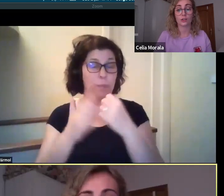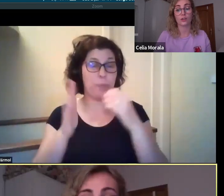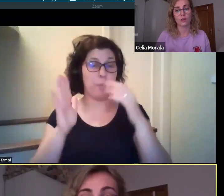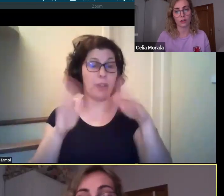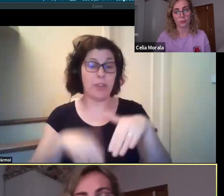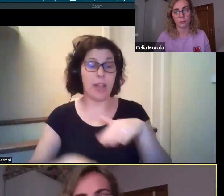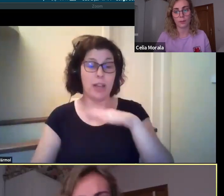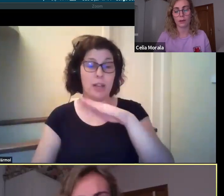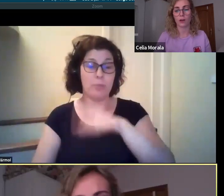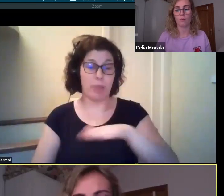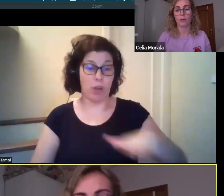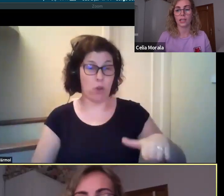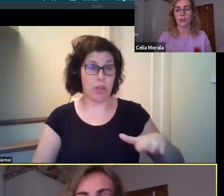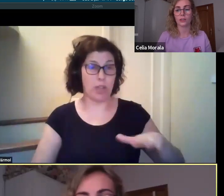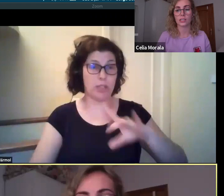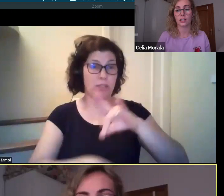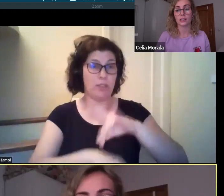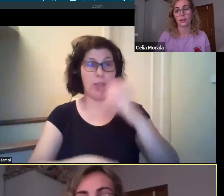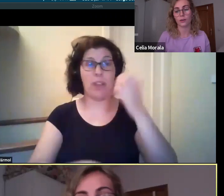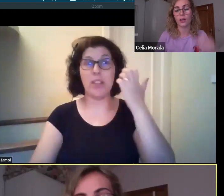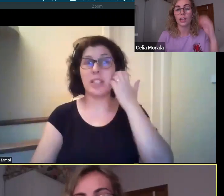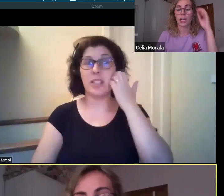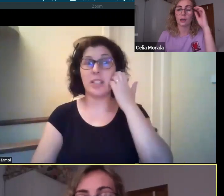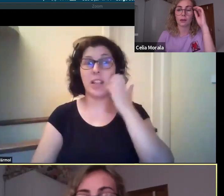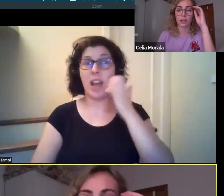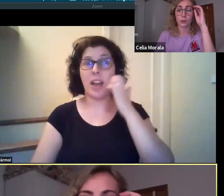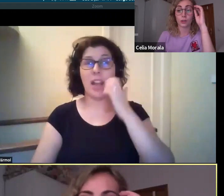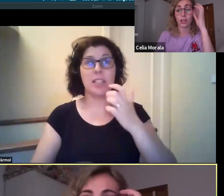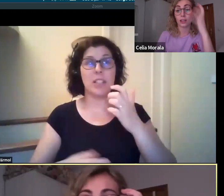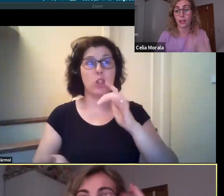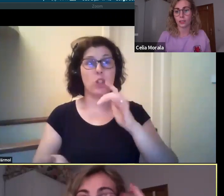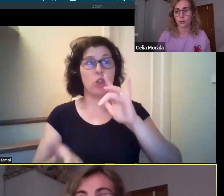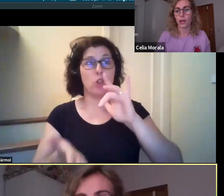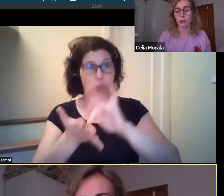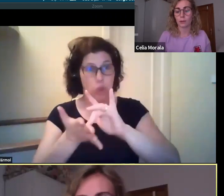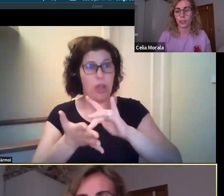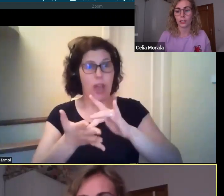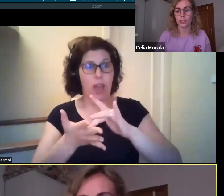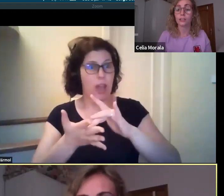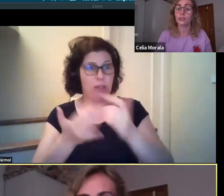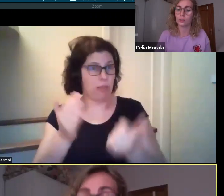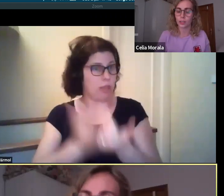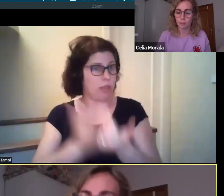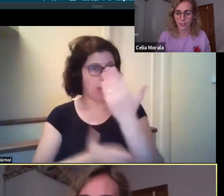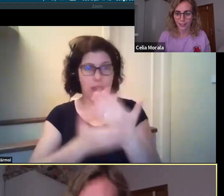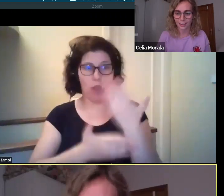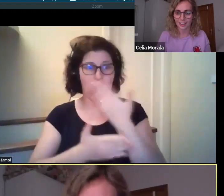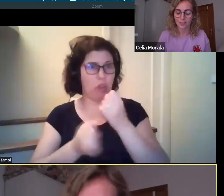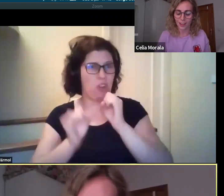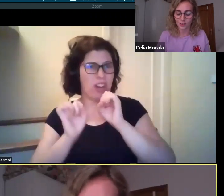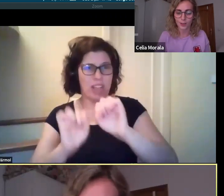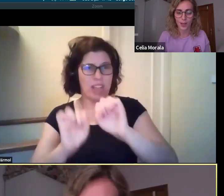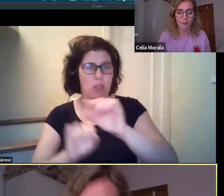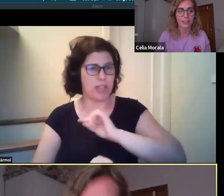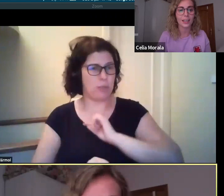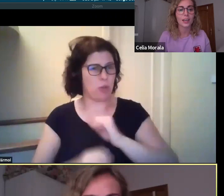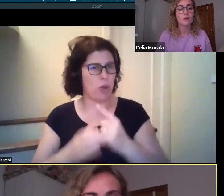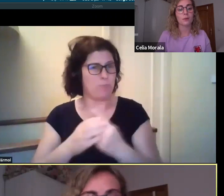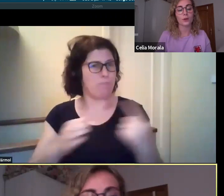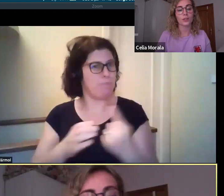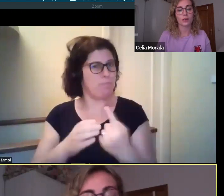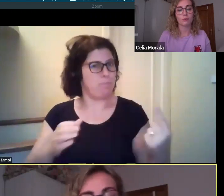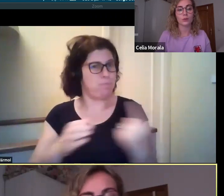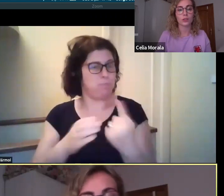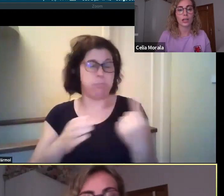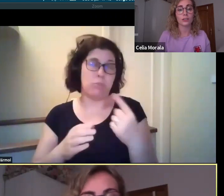raras no solo viven acompañados de ese rechazo que viven en su día a día en la escuela, en la mayoría de casos, no siempre, afortunadamente,